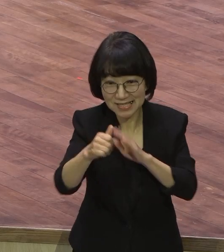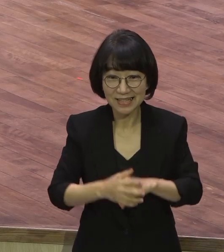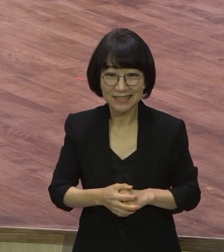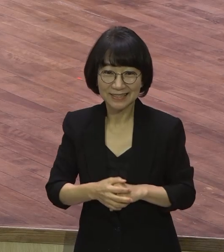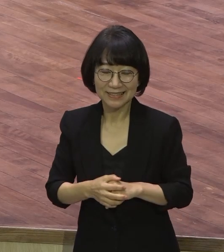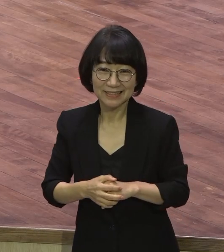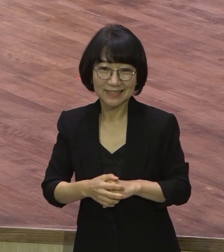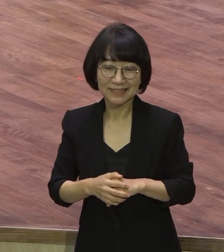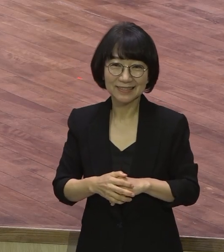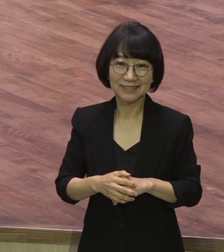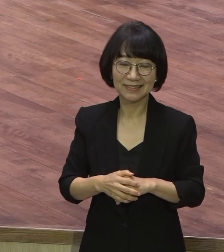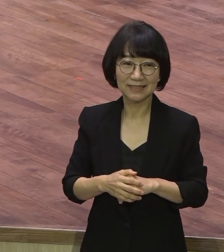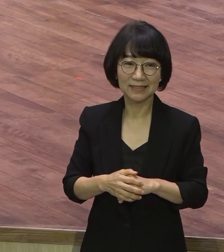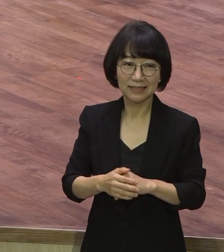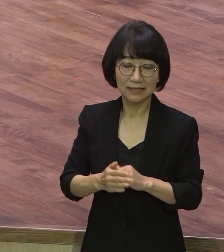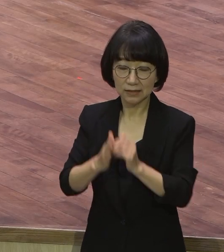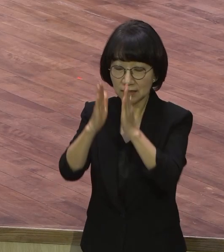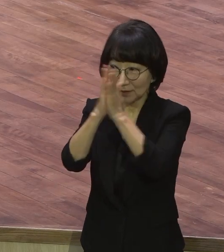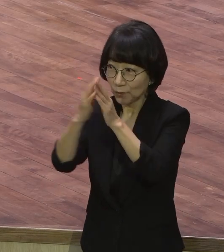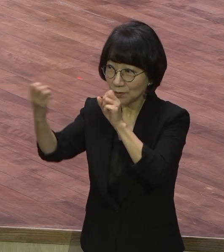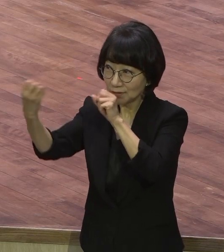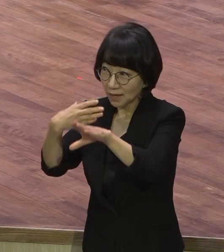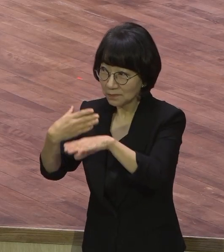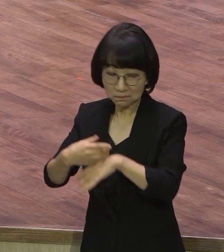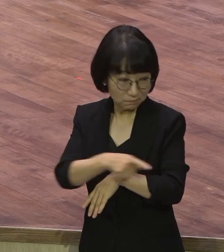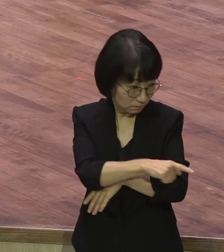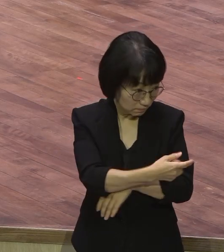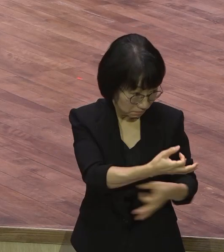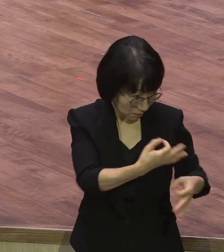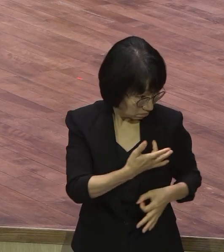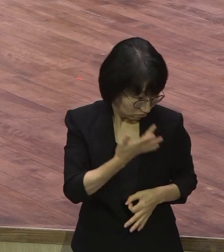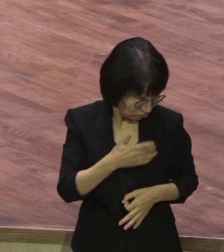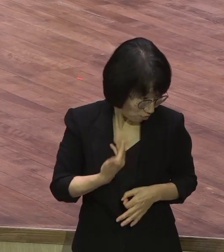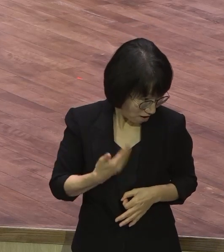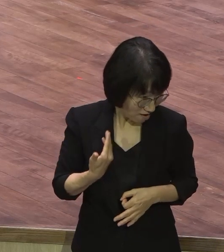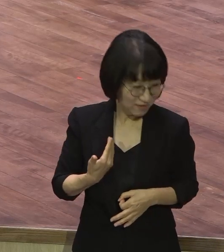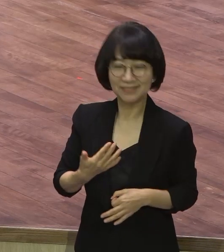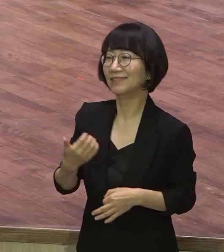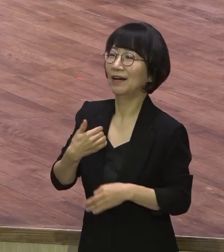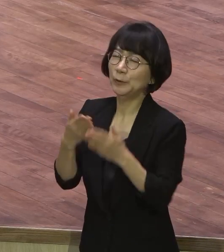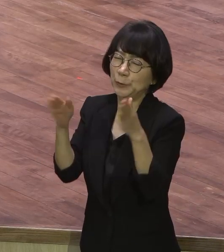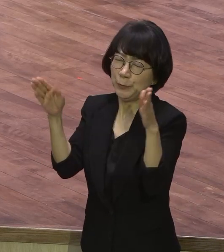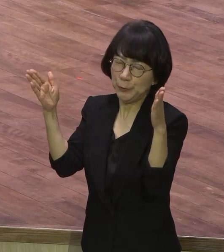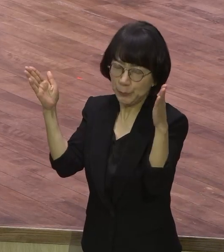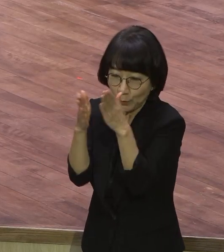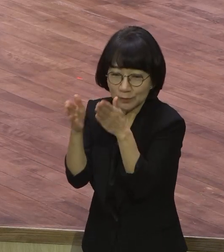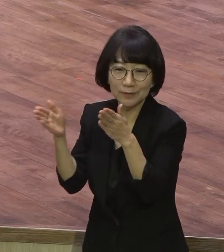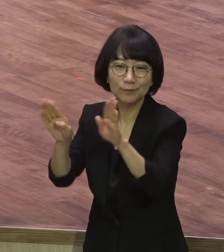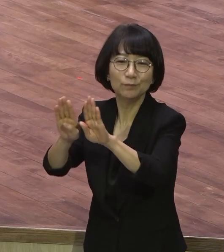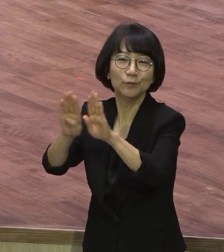기도, 확신. 남들 몰라. 이 좁은 문이야. 남들 안 하는 거야. 영적인 거야. 이거.